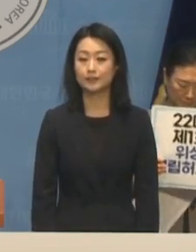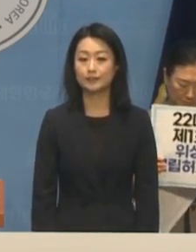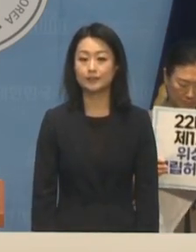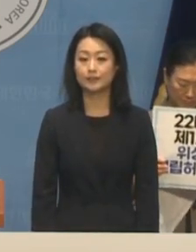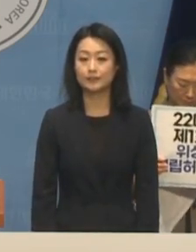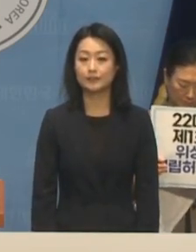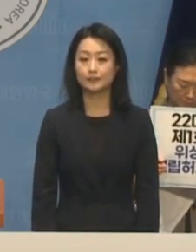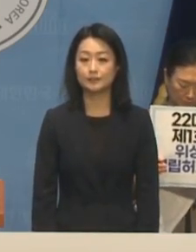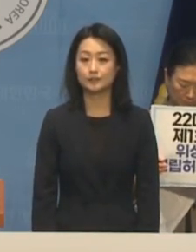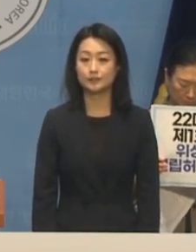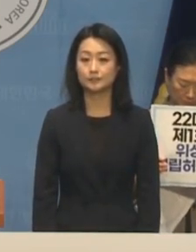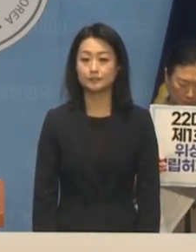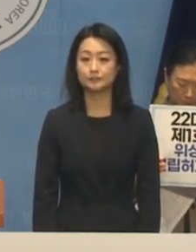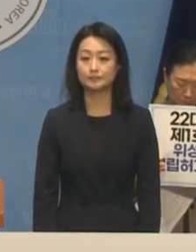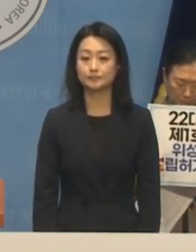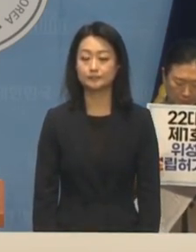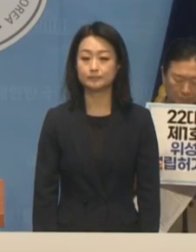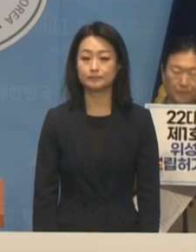이